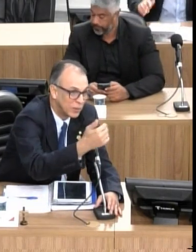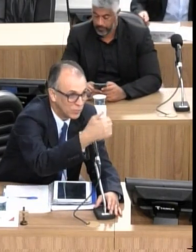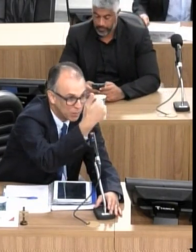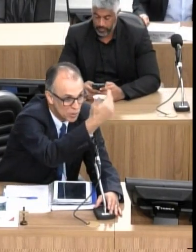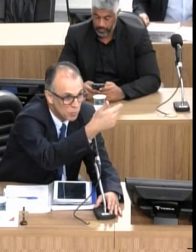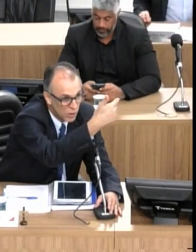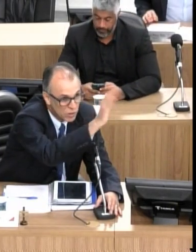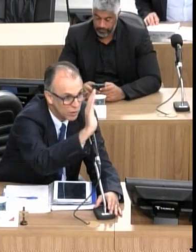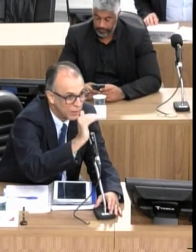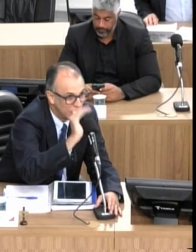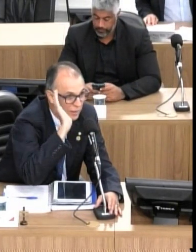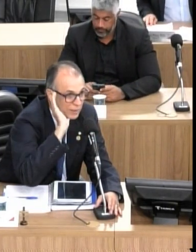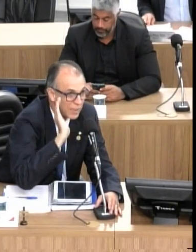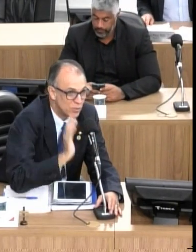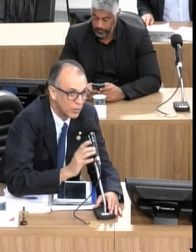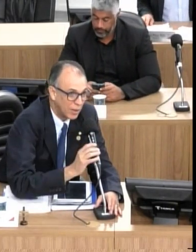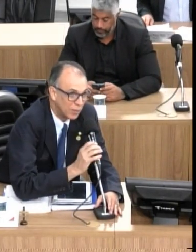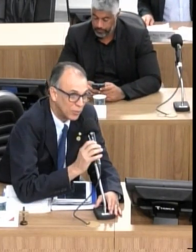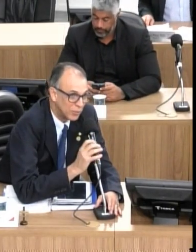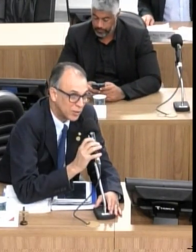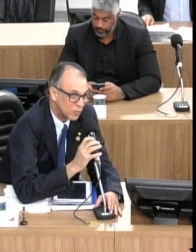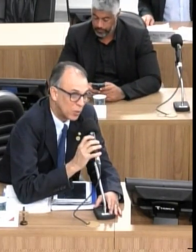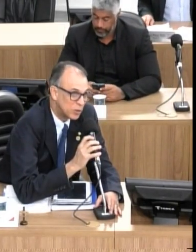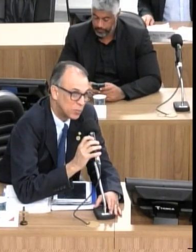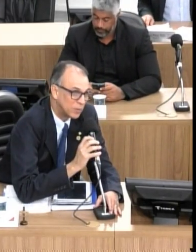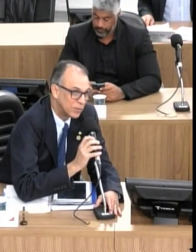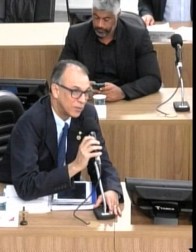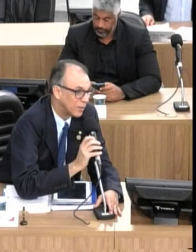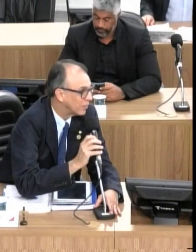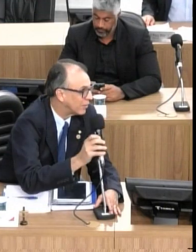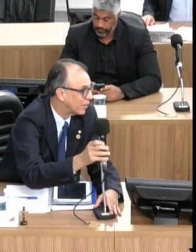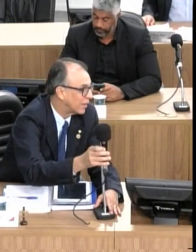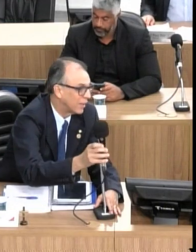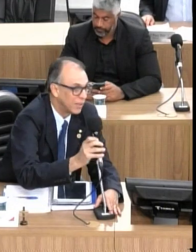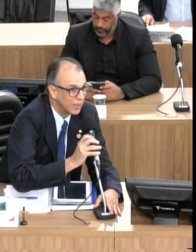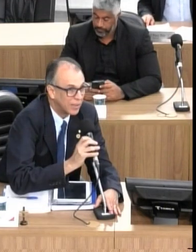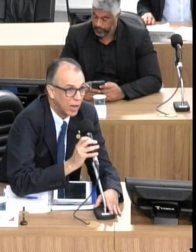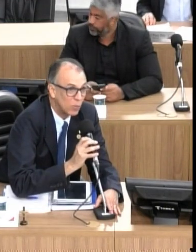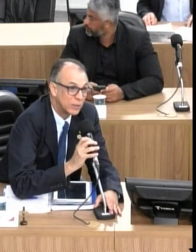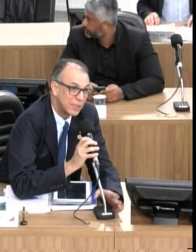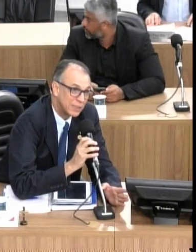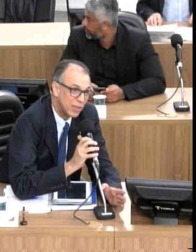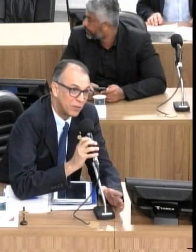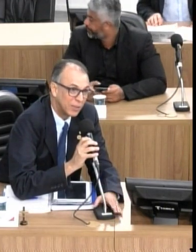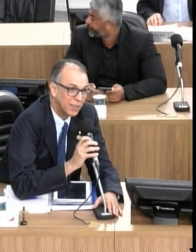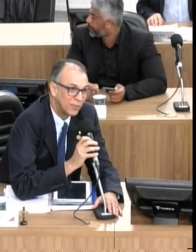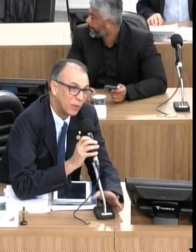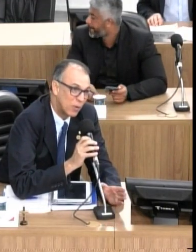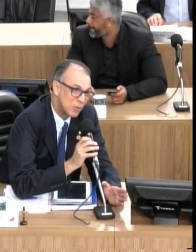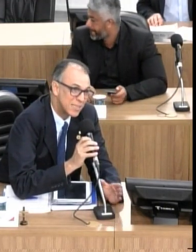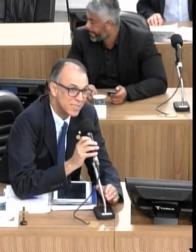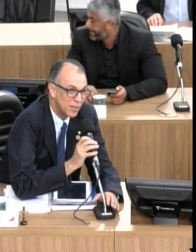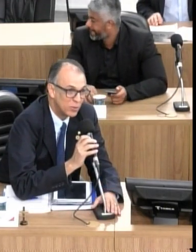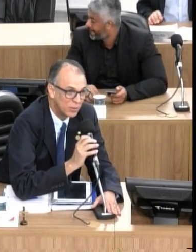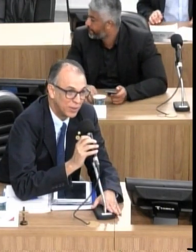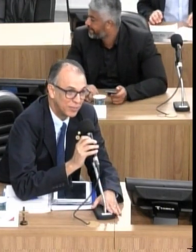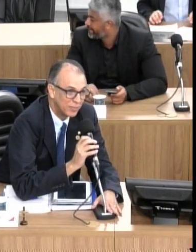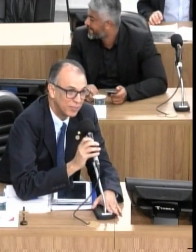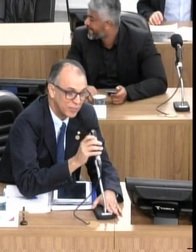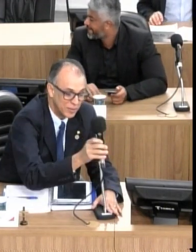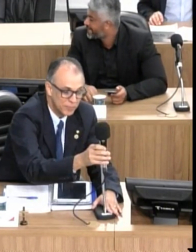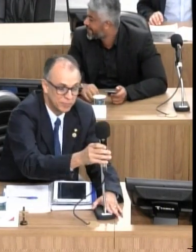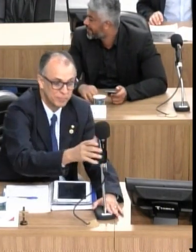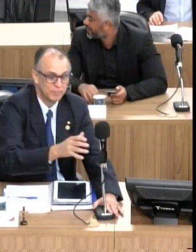o outro é do transporte tradicional, do transporte Exemplo, nesse caso, vereador... concessão, né? Um é concessão, outro